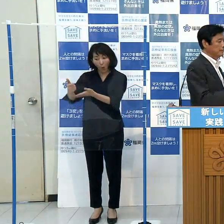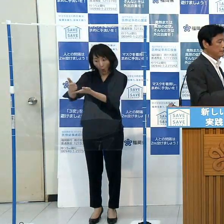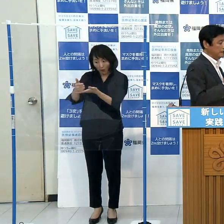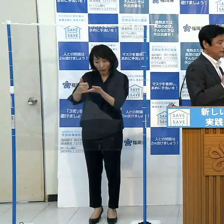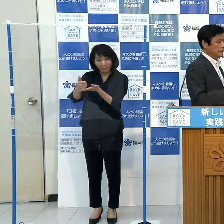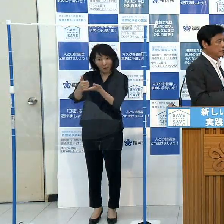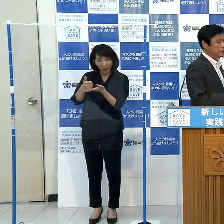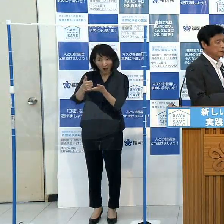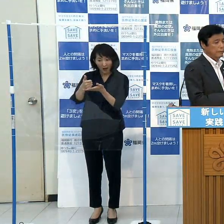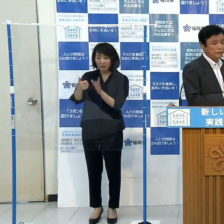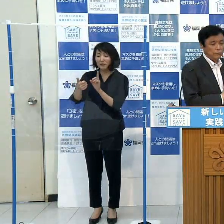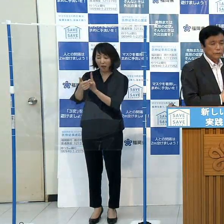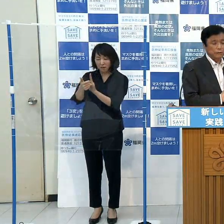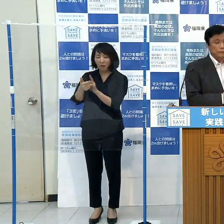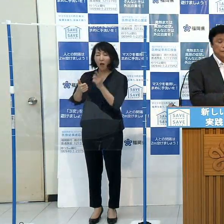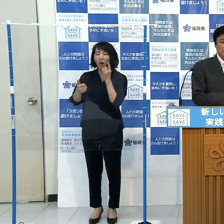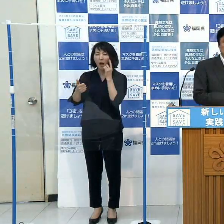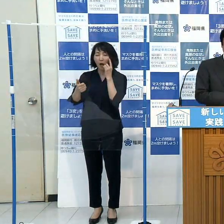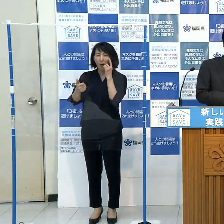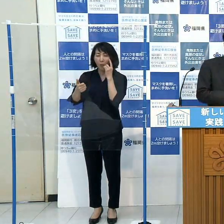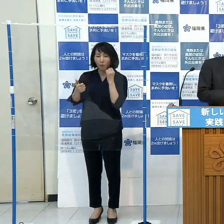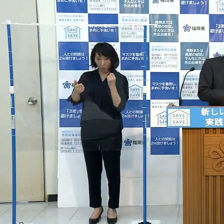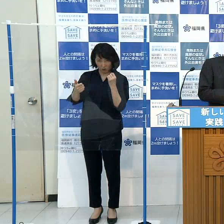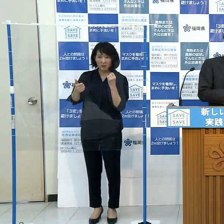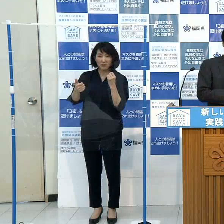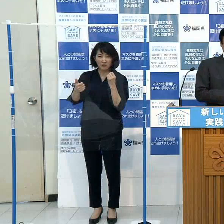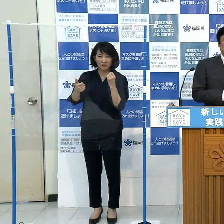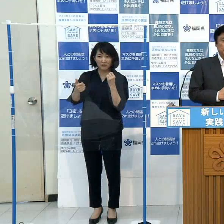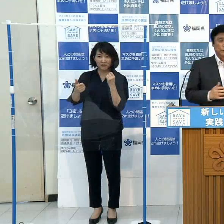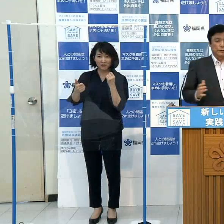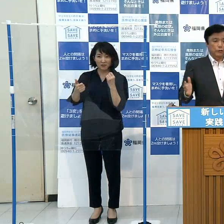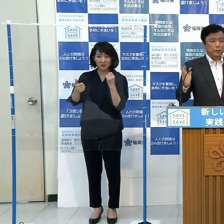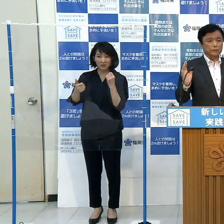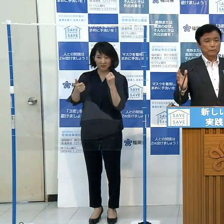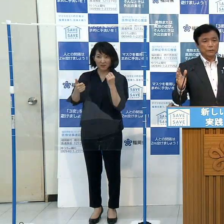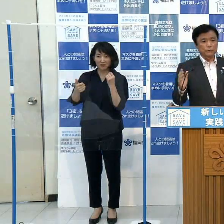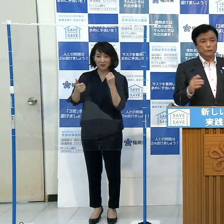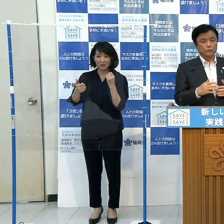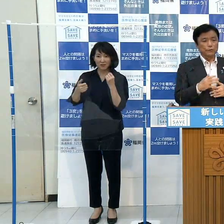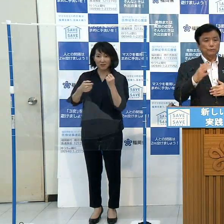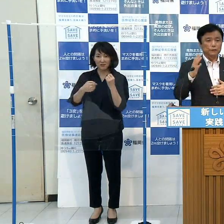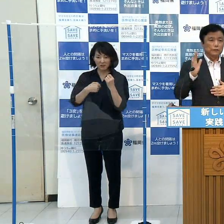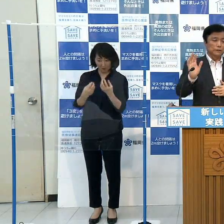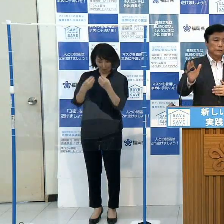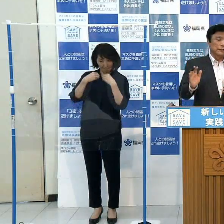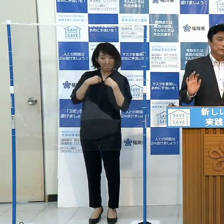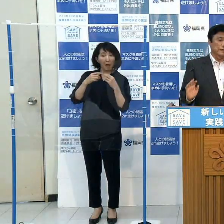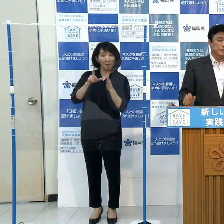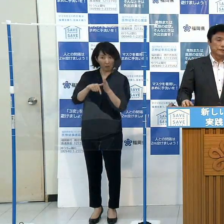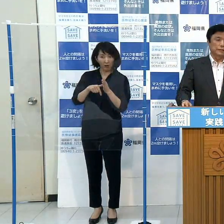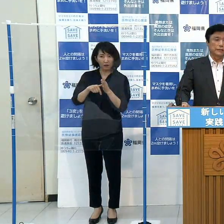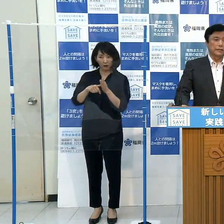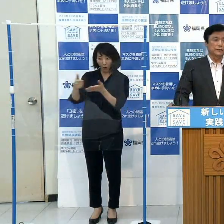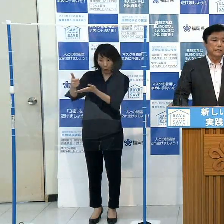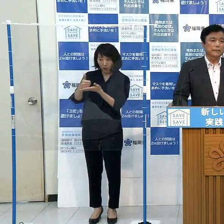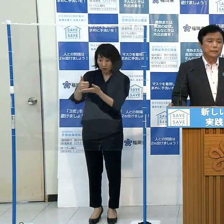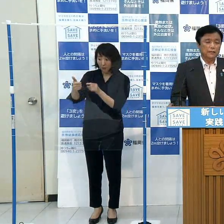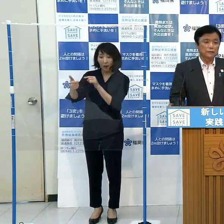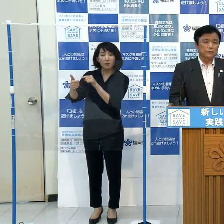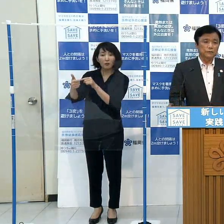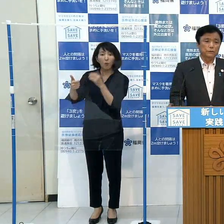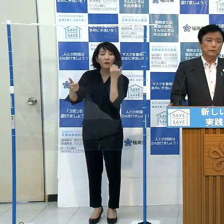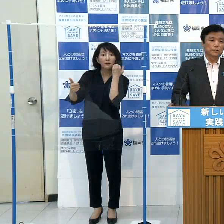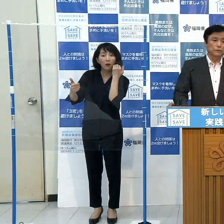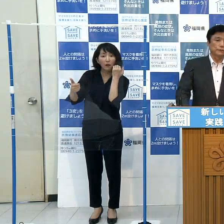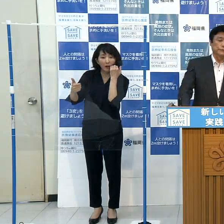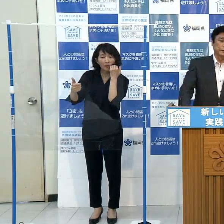して万が一感染した場合お客様に対してどなたがお客様かというのを明らかにしていただいて